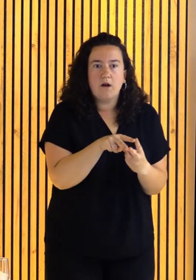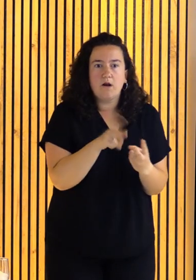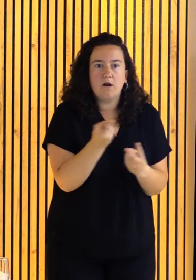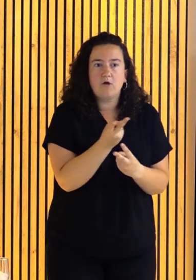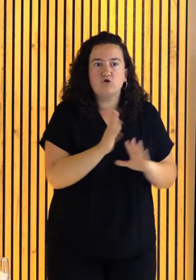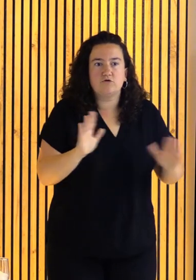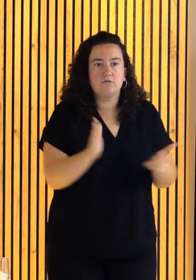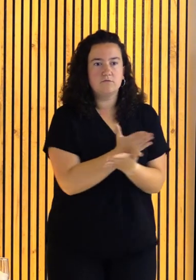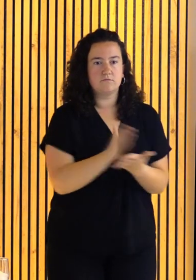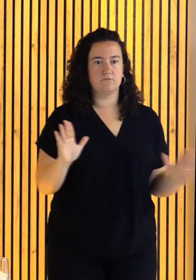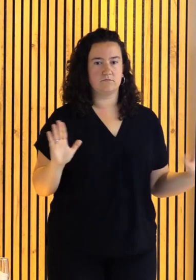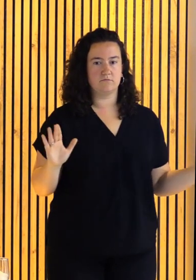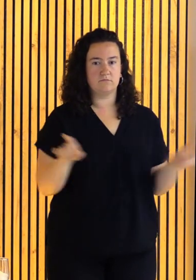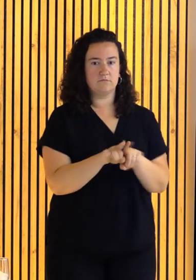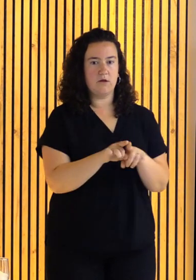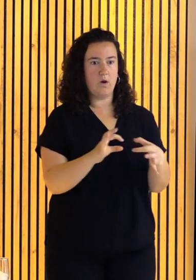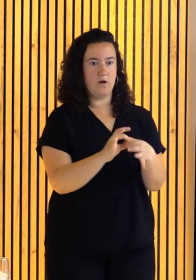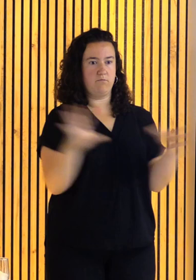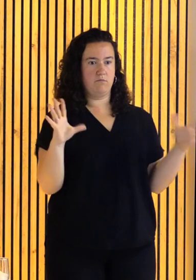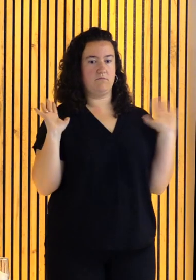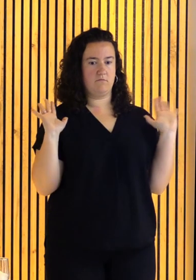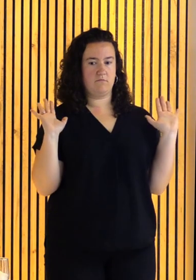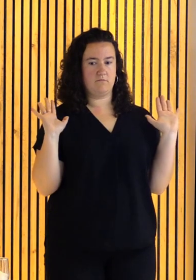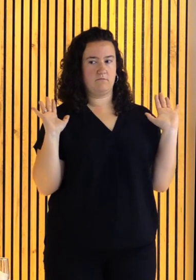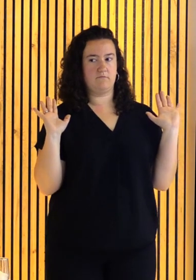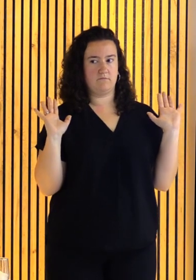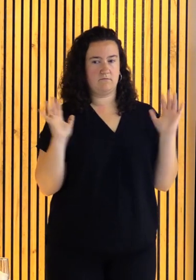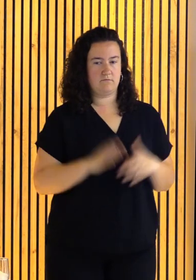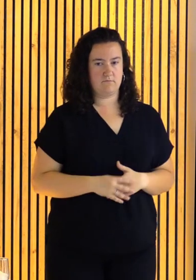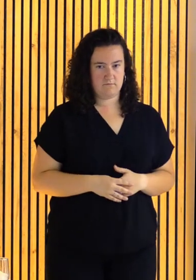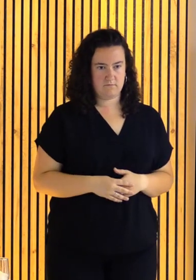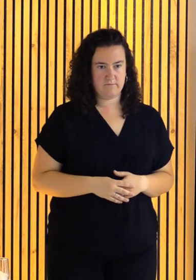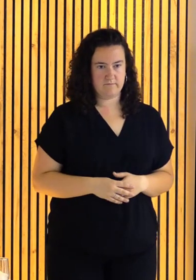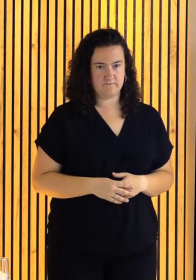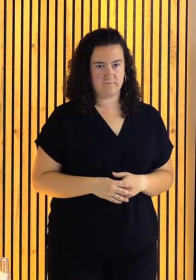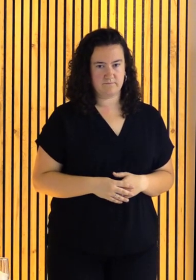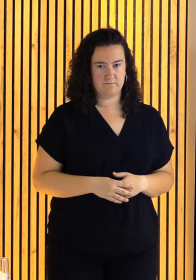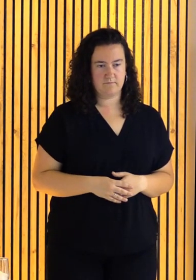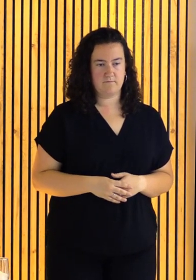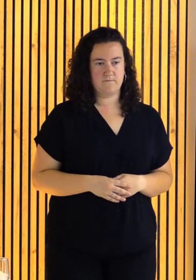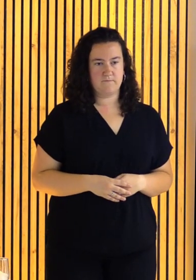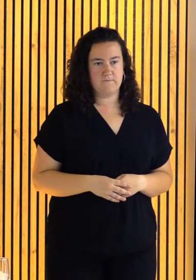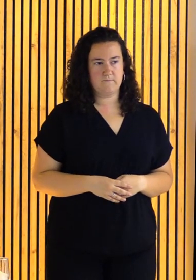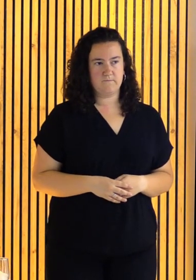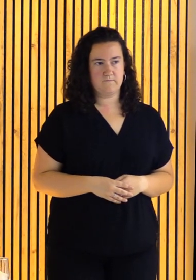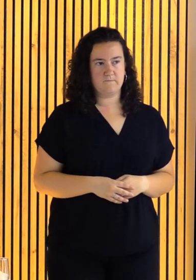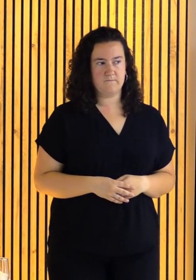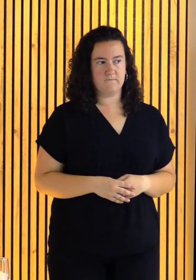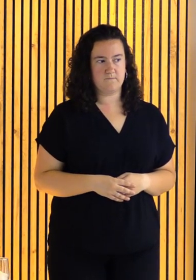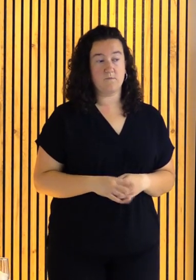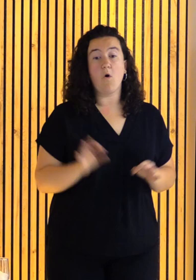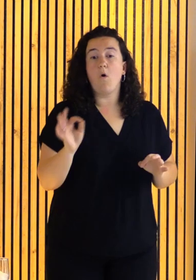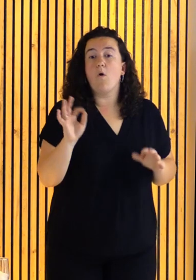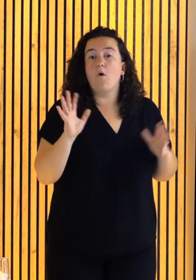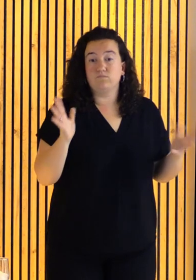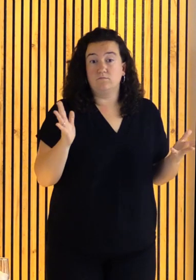edo elkarren kontra zeuden bi ideia moduan perzibitzen zirenak, ez? Edo antzematen zirenak. Edo, bueno, edo